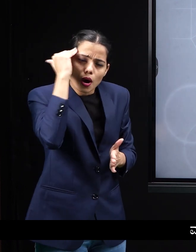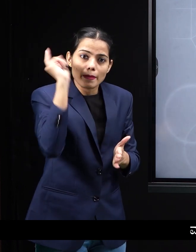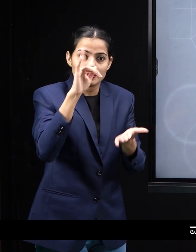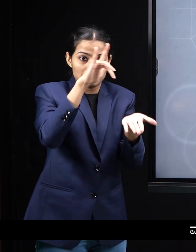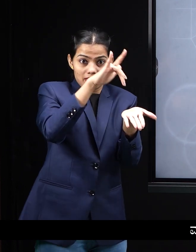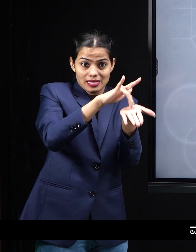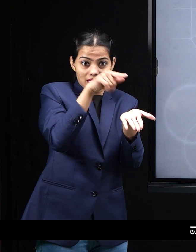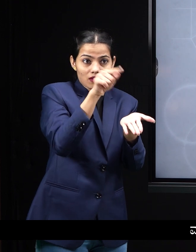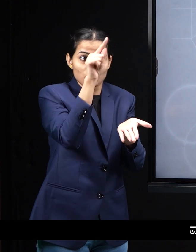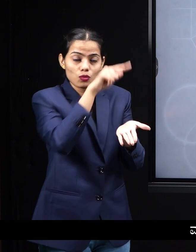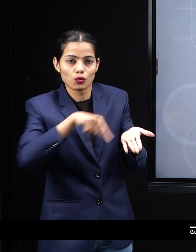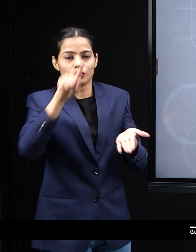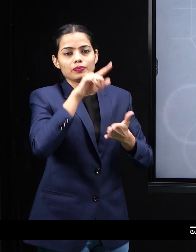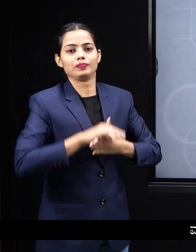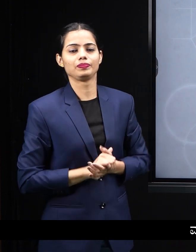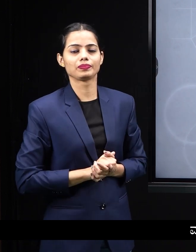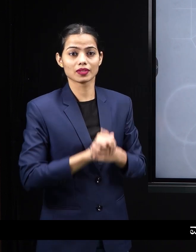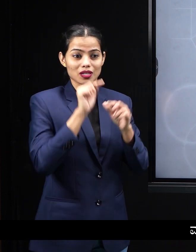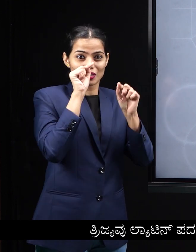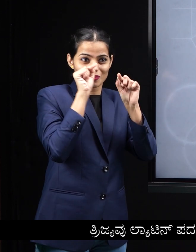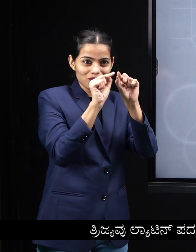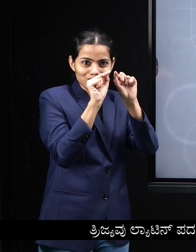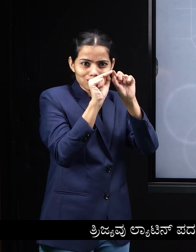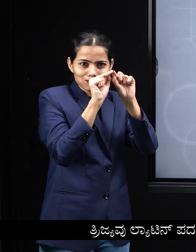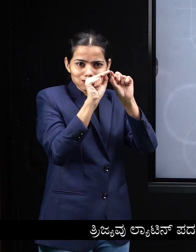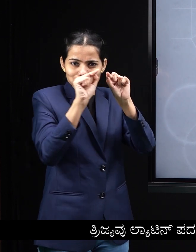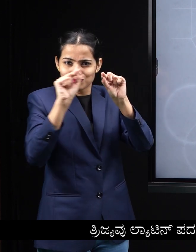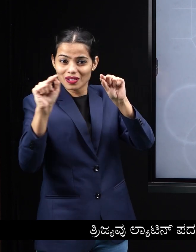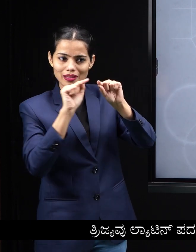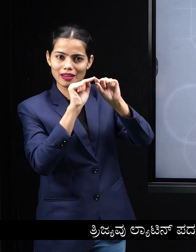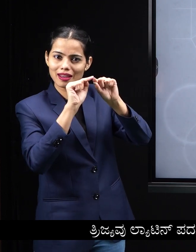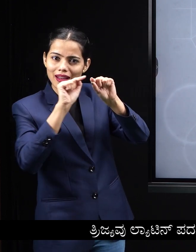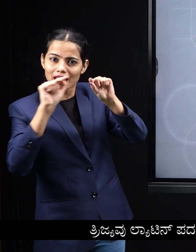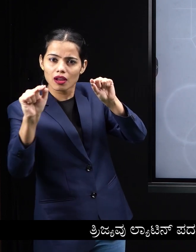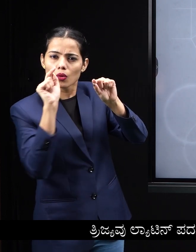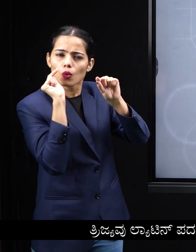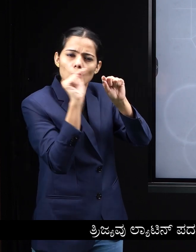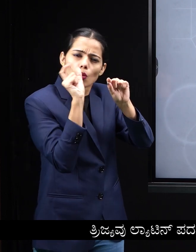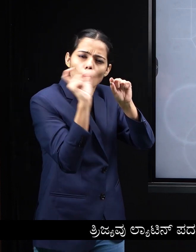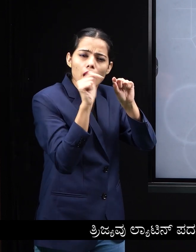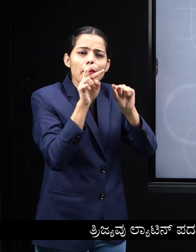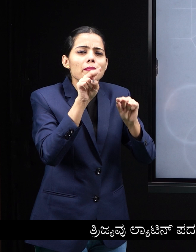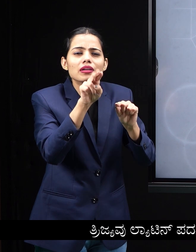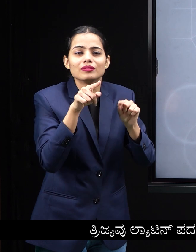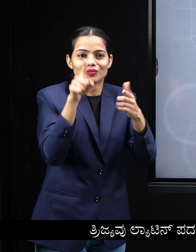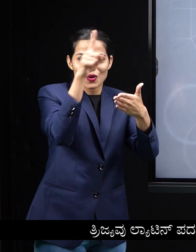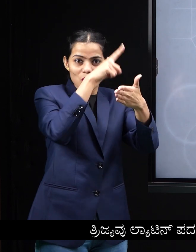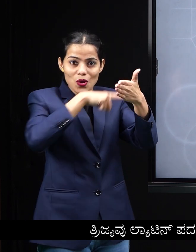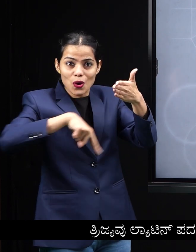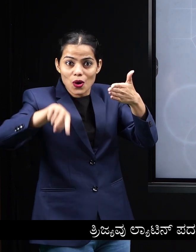ಎಂದು ಕರೆಯಲಾಗುತ್ತದೆ. ತ್ರಿಜ್ಯವು ಲ್ಯಾಟಿನ್ ಪದವಾಗಿದ್ದು ಇದರರ್ಥ ಕಿರಣ. ಆದರೆ ವೃತ್ತದಲ್ಲಿ